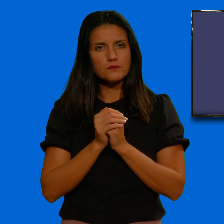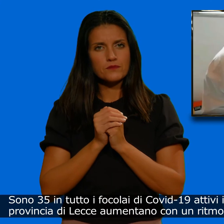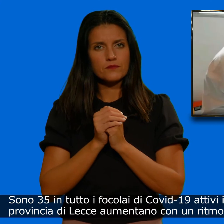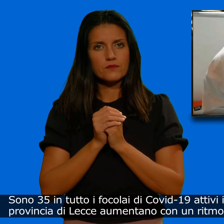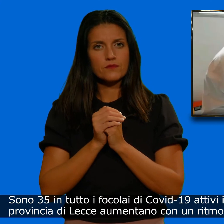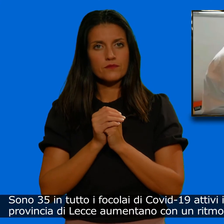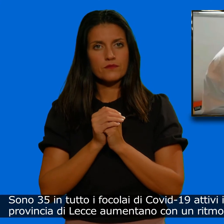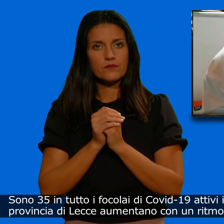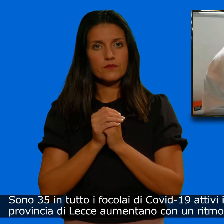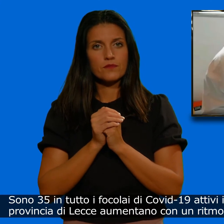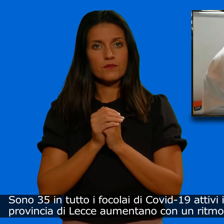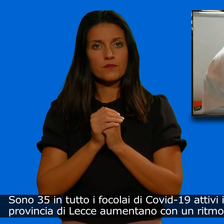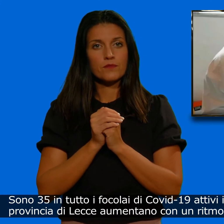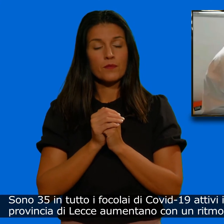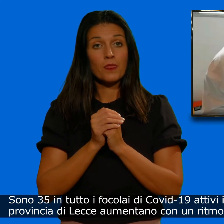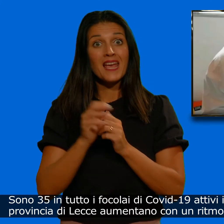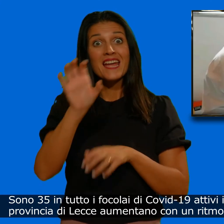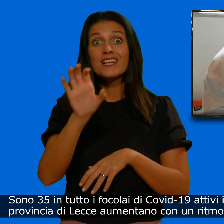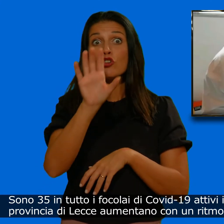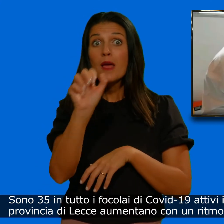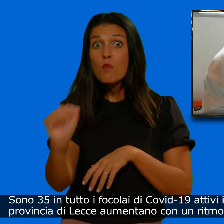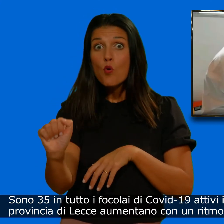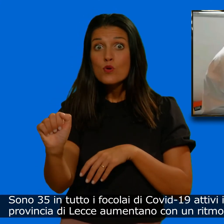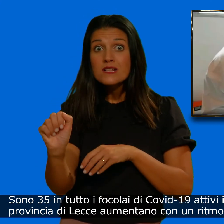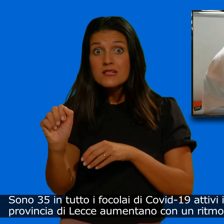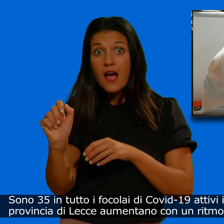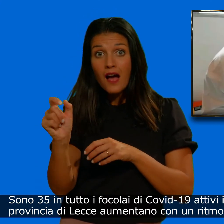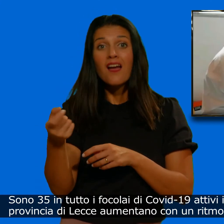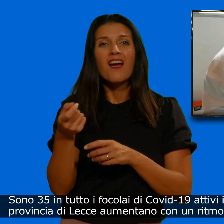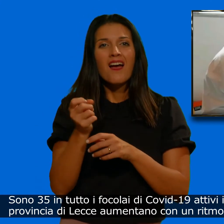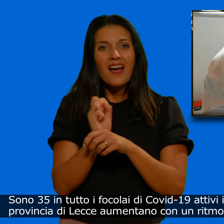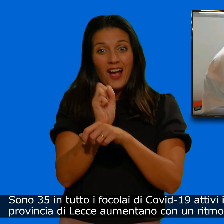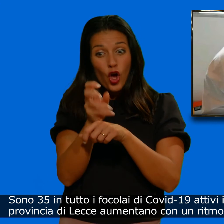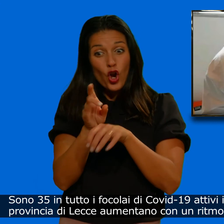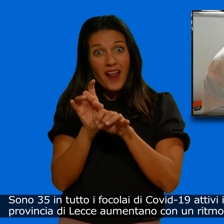sono 35 in tutto i focolai di co lead 19 attivi in puglia